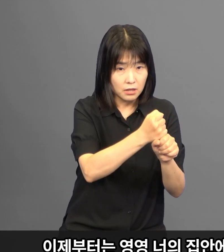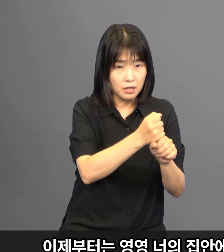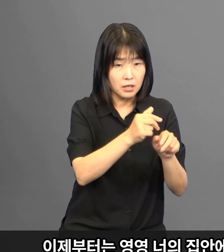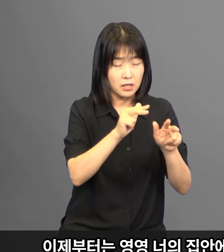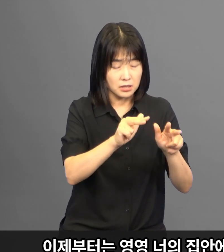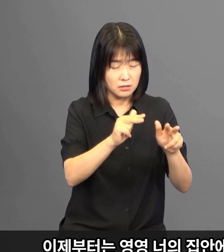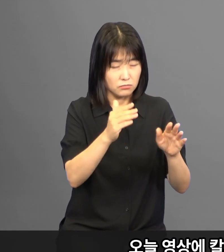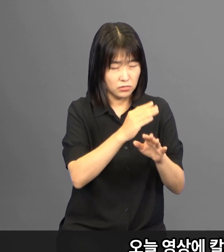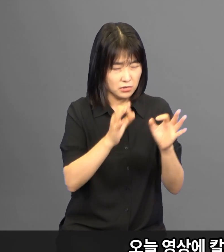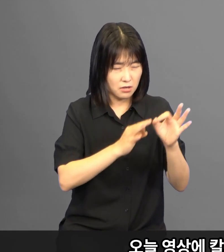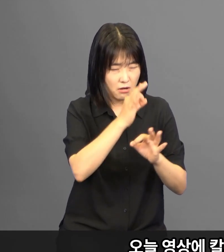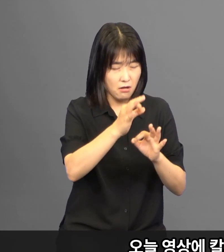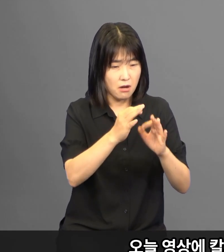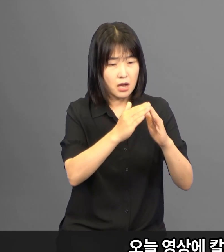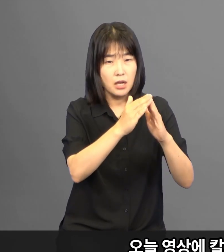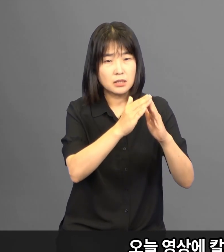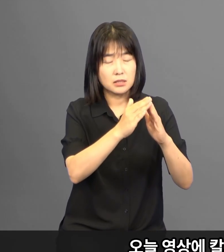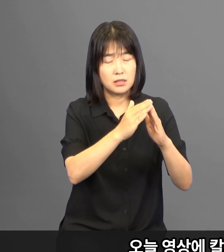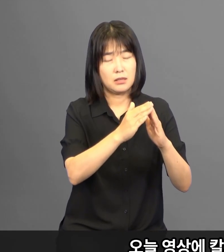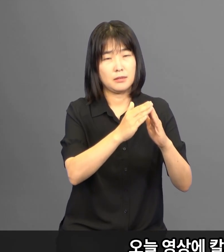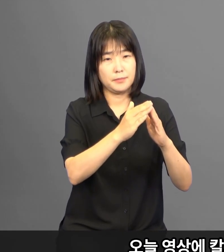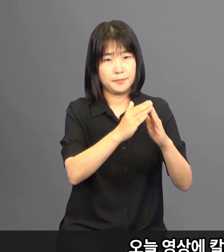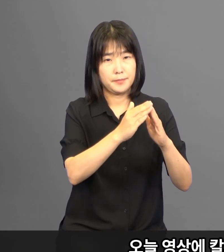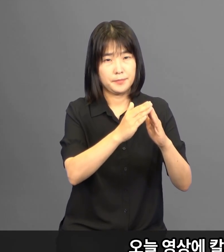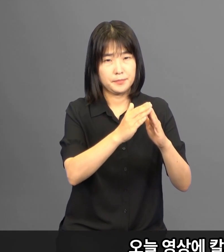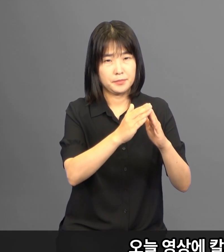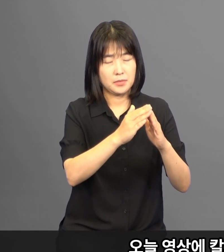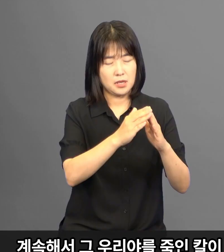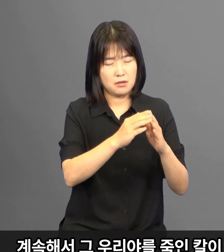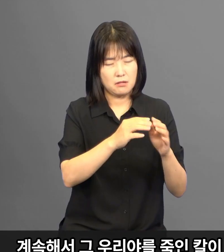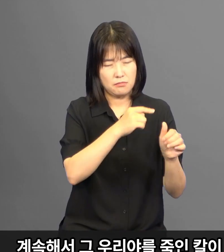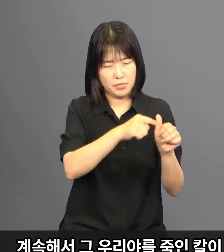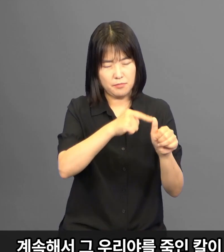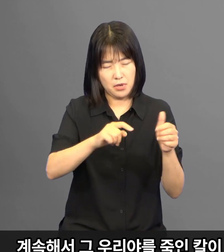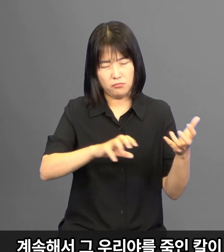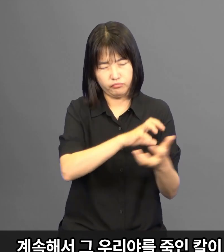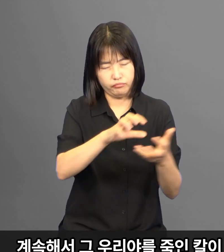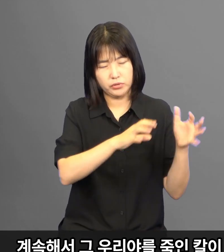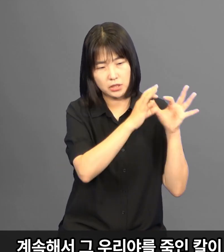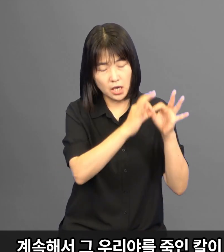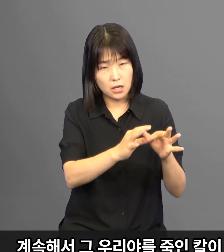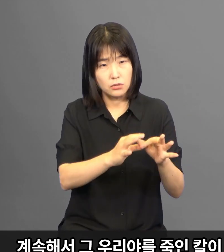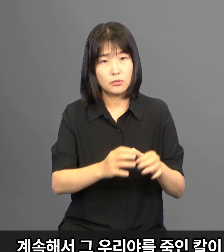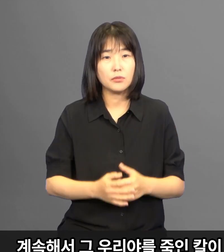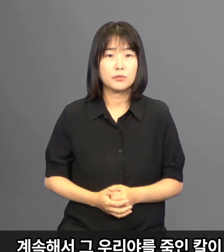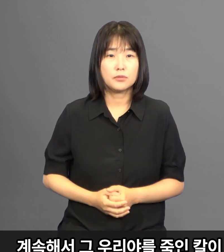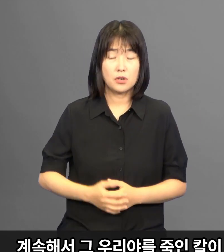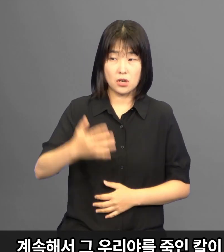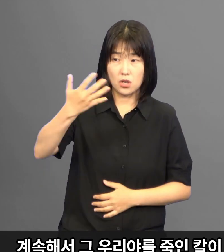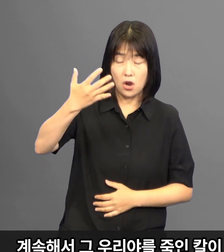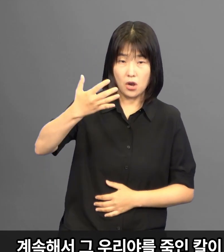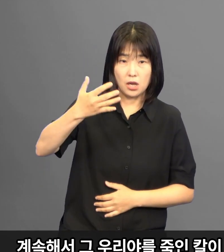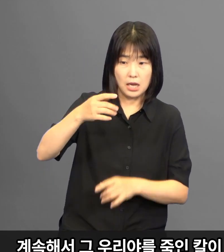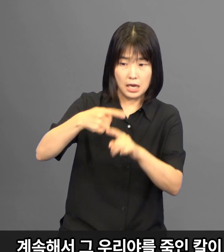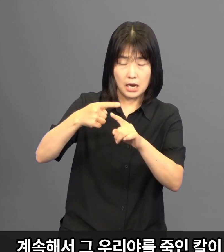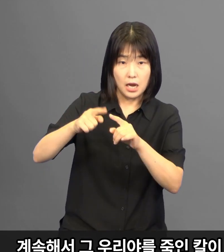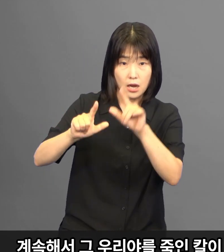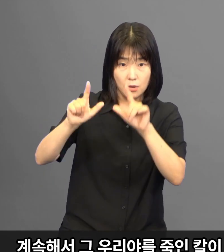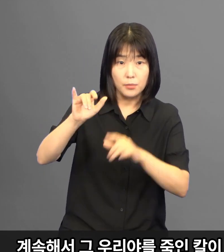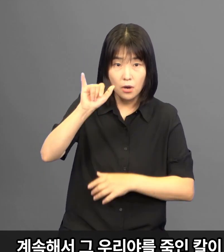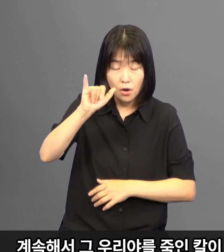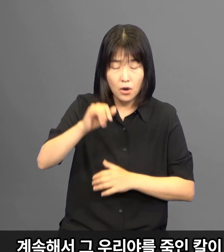떠나지 아니할 것이다. 오늘 영상에 칼의 모양이 있었습니다. 계속해서 그 우리아를 죽인 칼이 이 다윗의